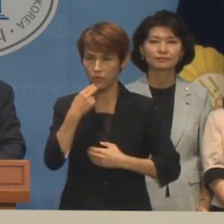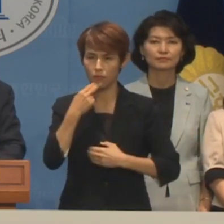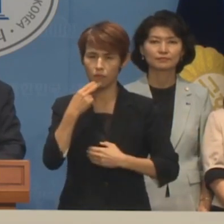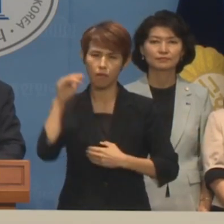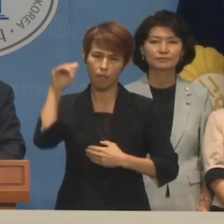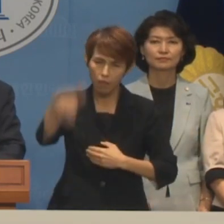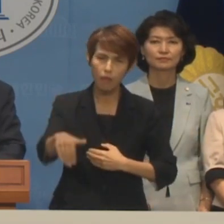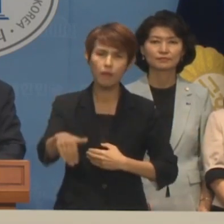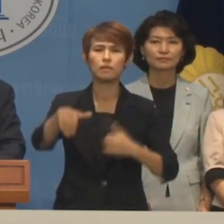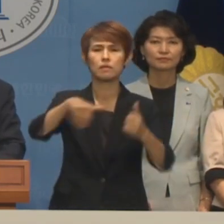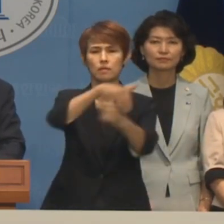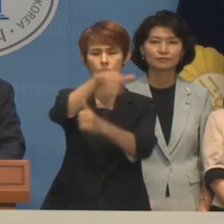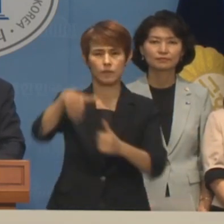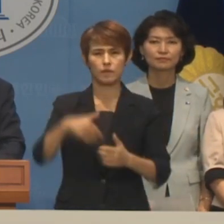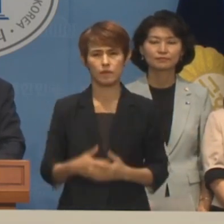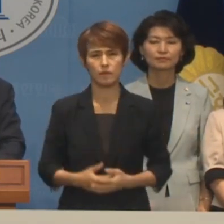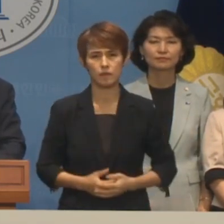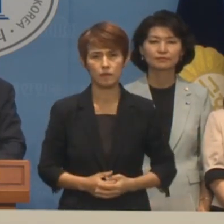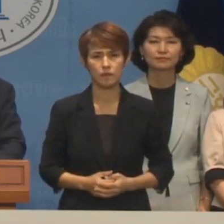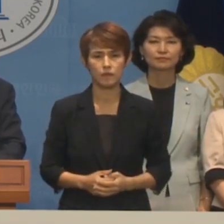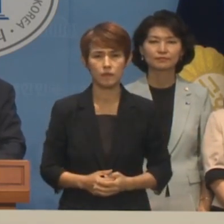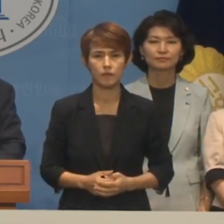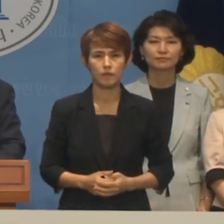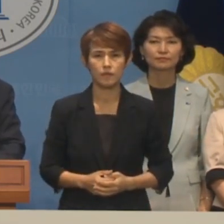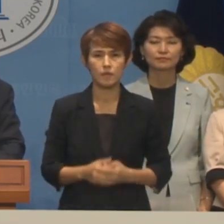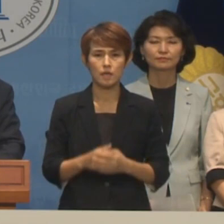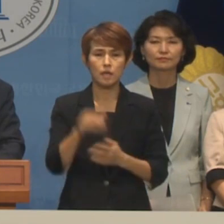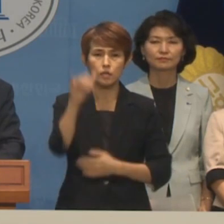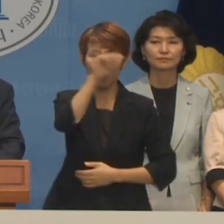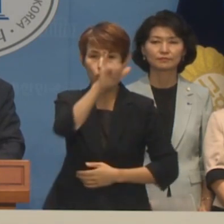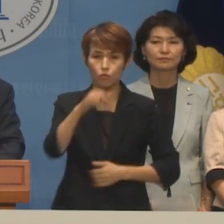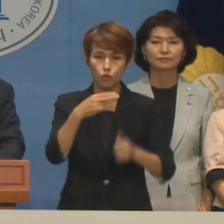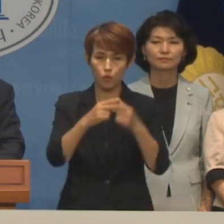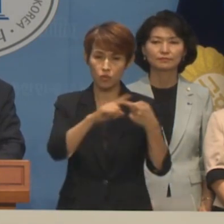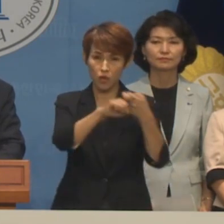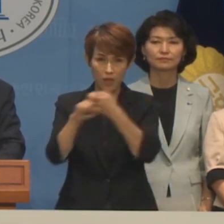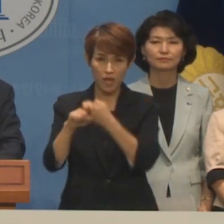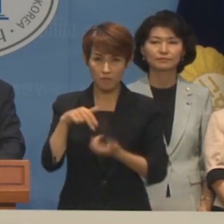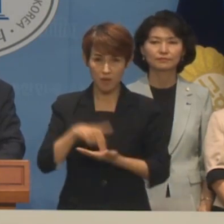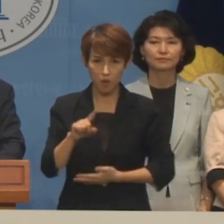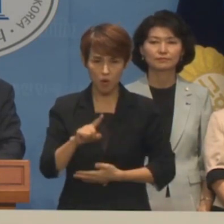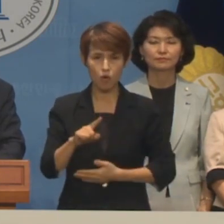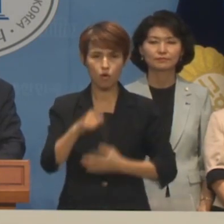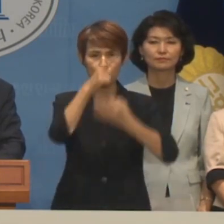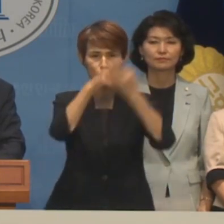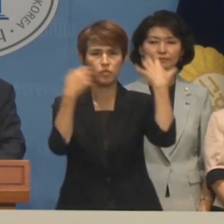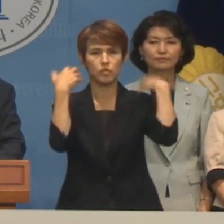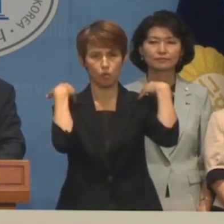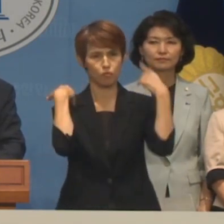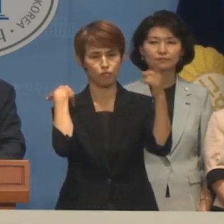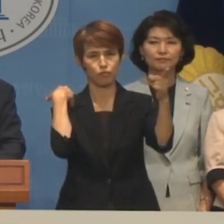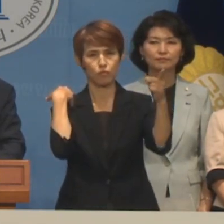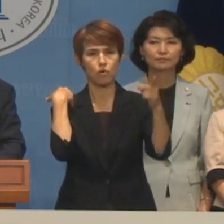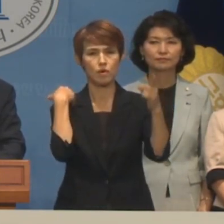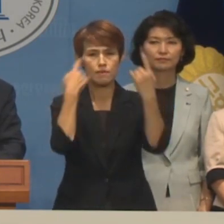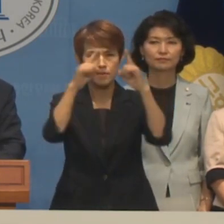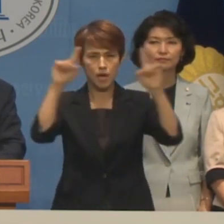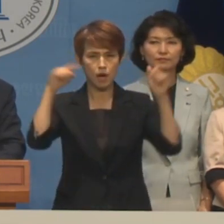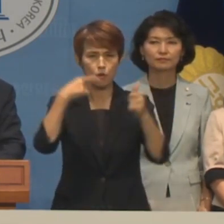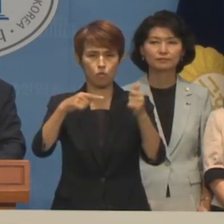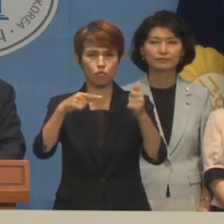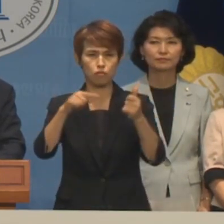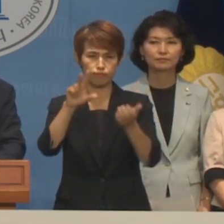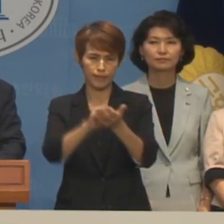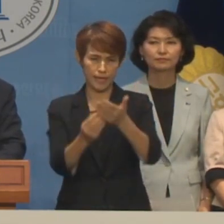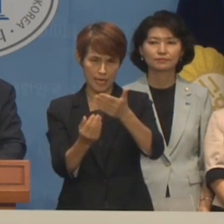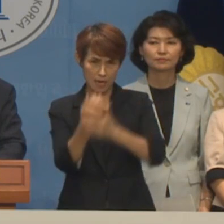몰아넣고 있는 실정입니다. 이에 우리 전국교수연대회의는 윤석열 정부에게 고등교육 파괴 정책을